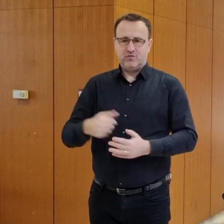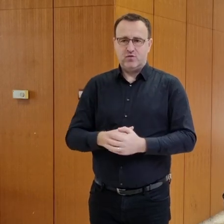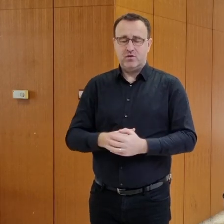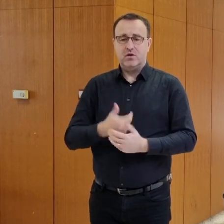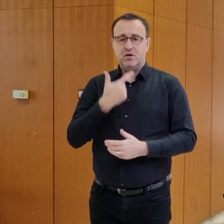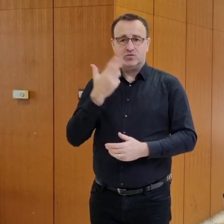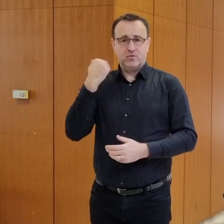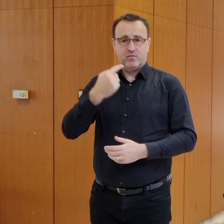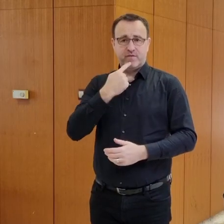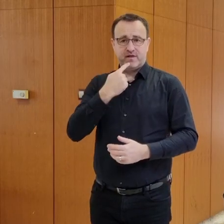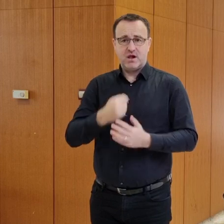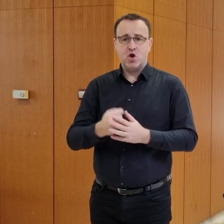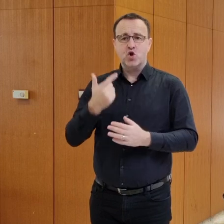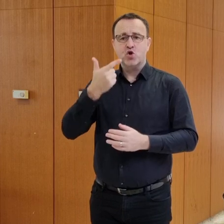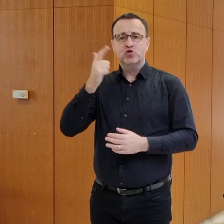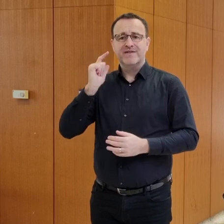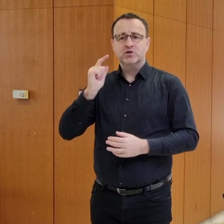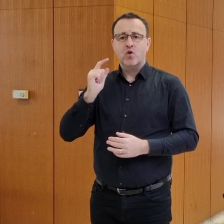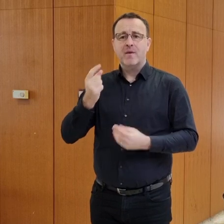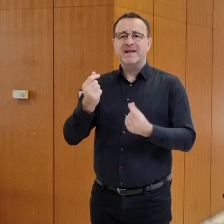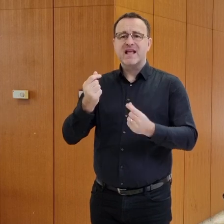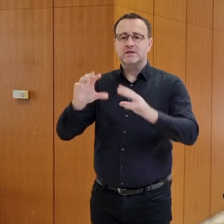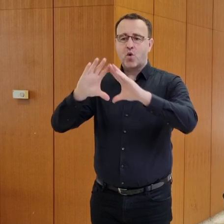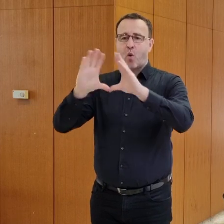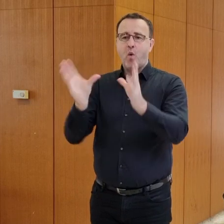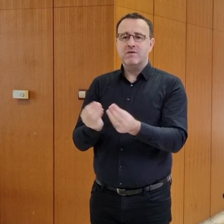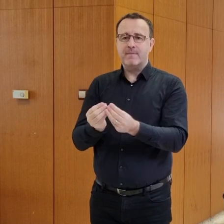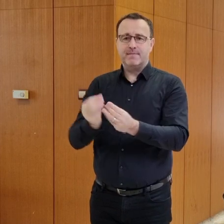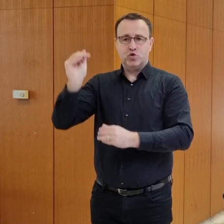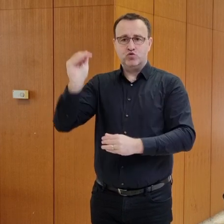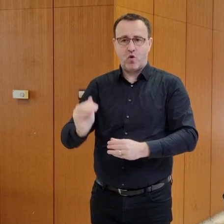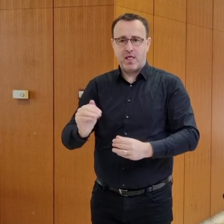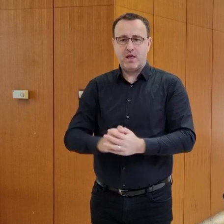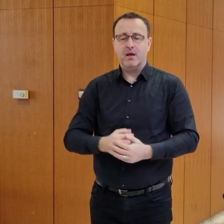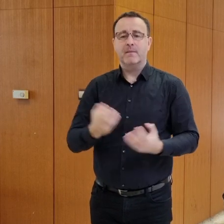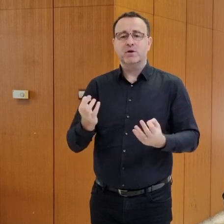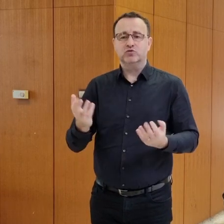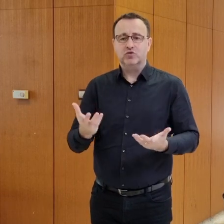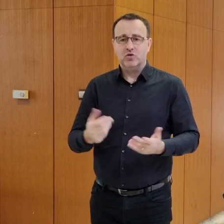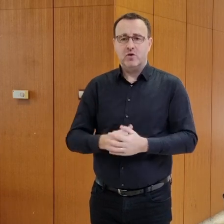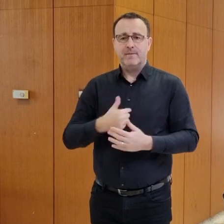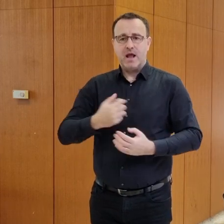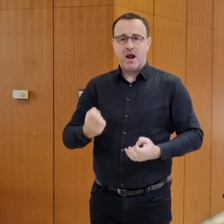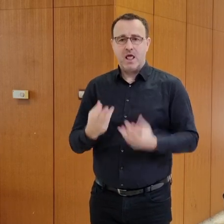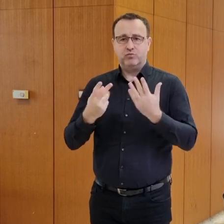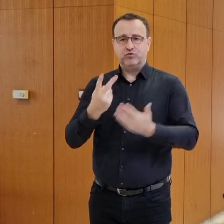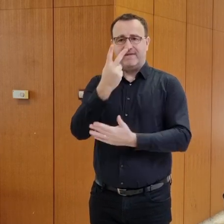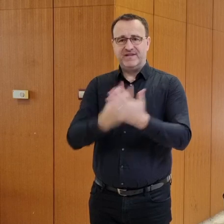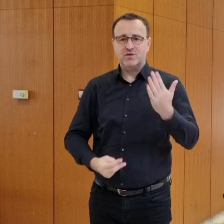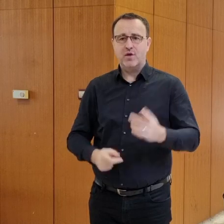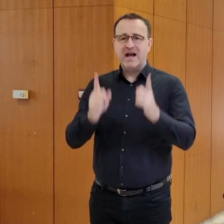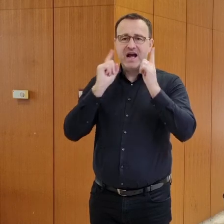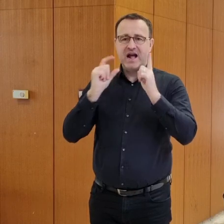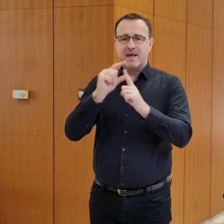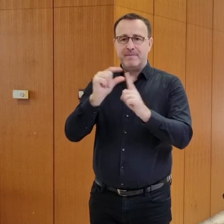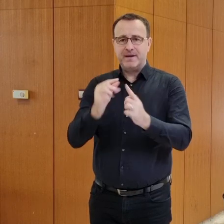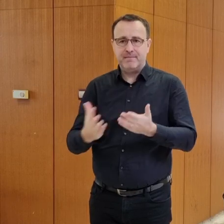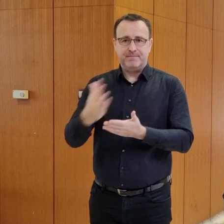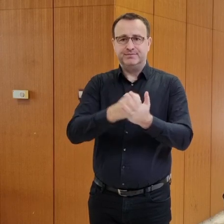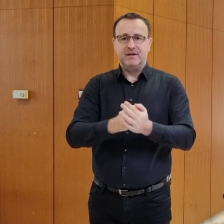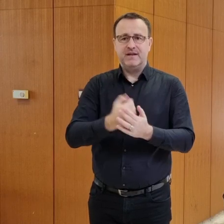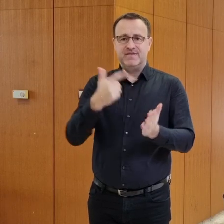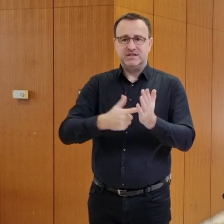som povedala, Slovensku poklesla finančná alokácia v dôsledku toho, že sme mali lepšie výsledky HDP za rok 2020